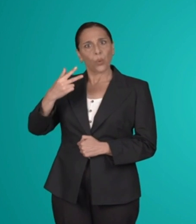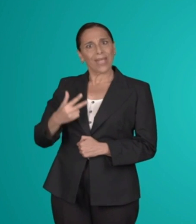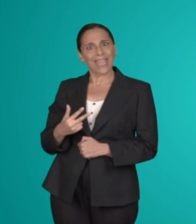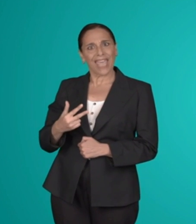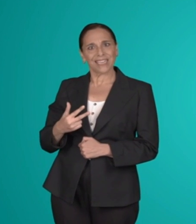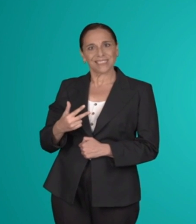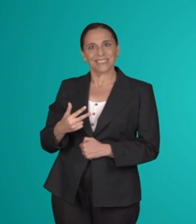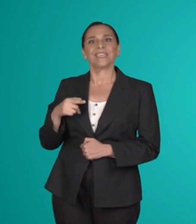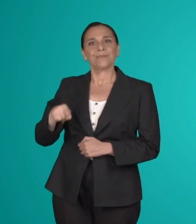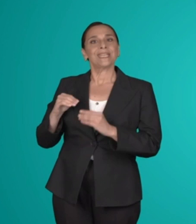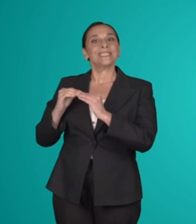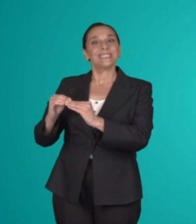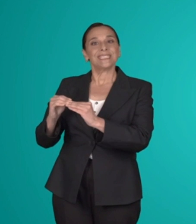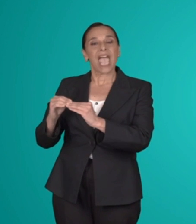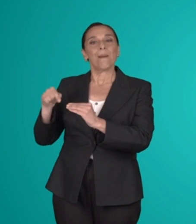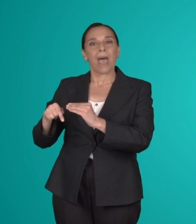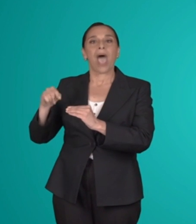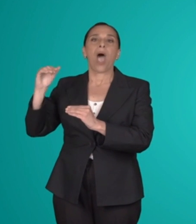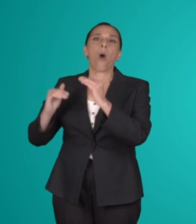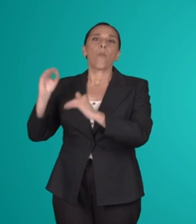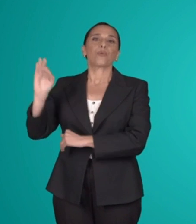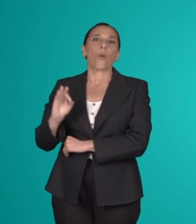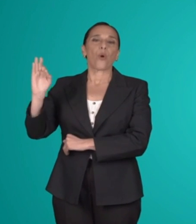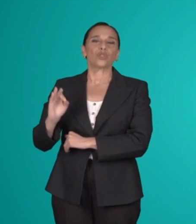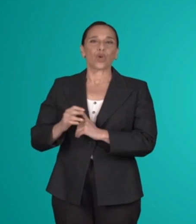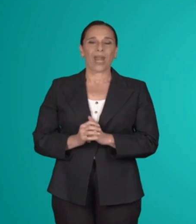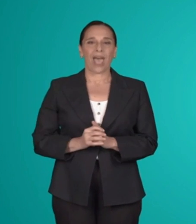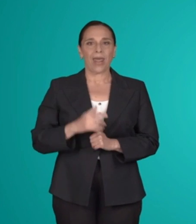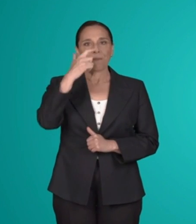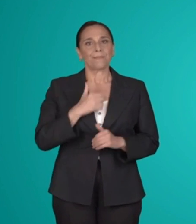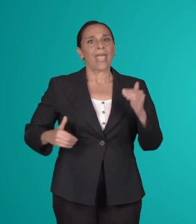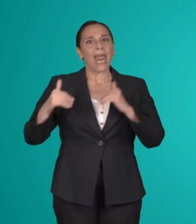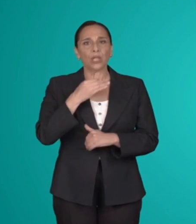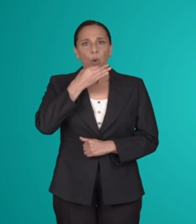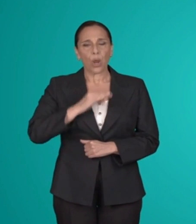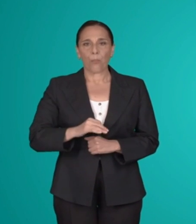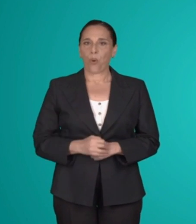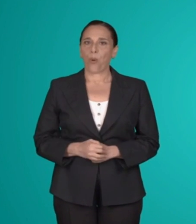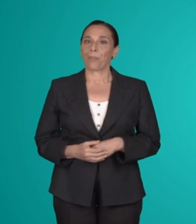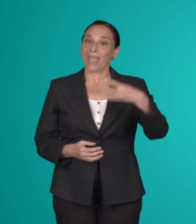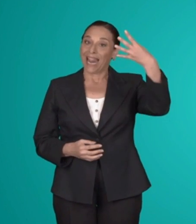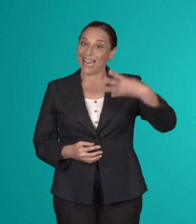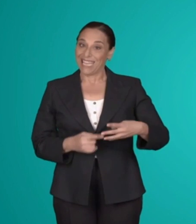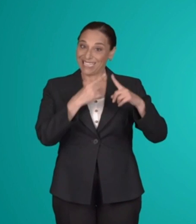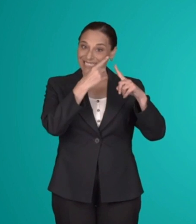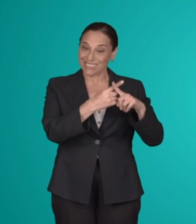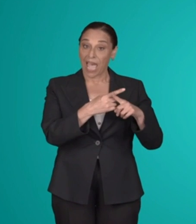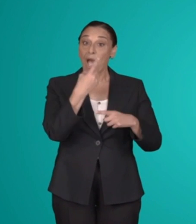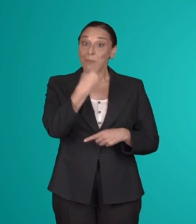terzi con un sistema proporzionale. L'elettore può votare una lista, e il voto si estende